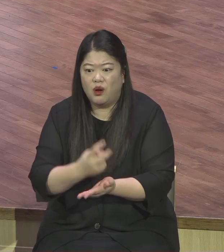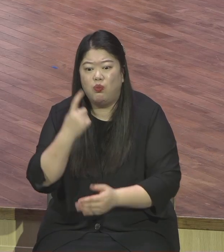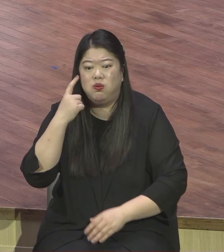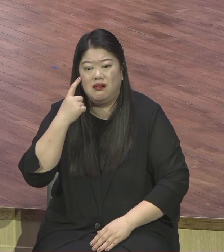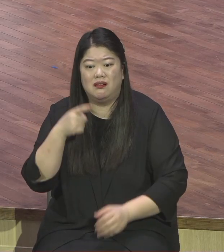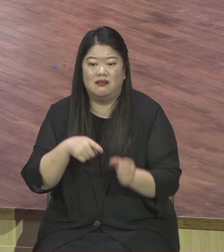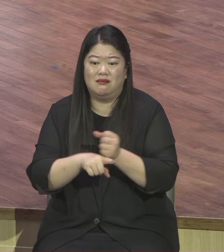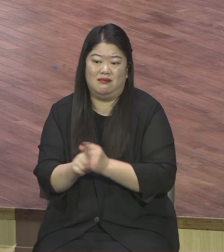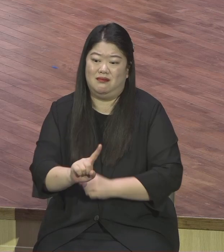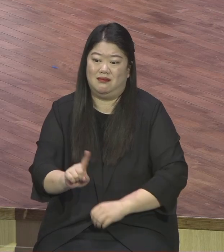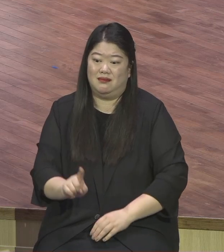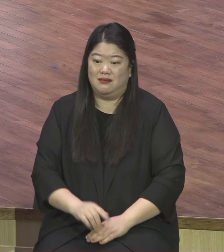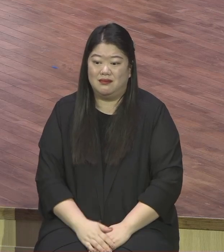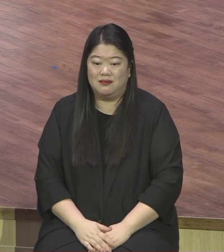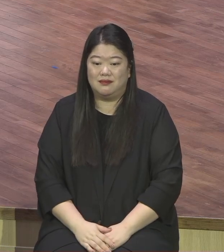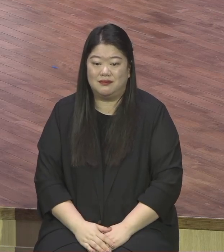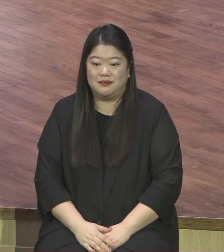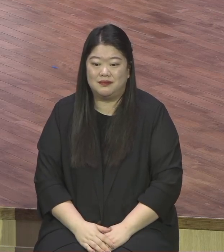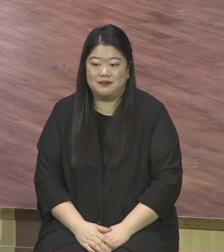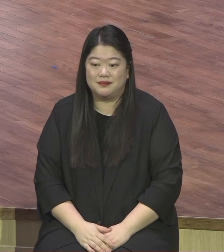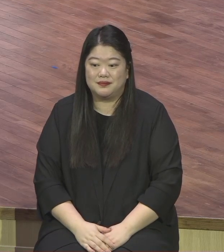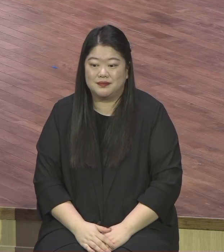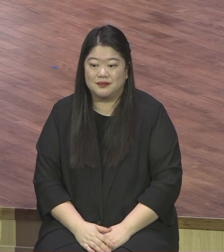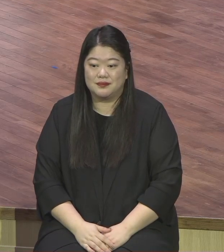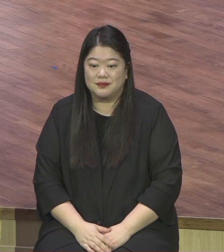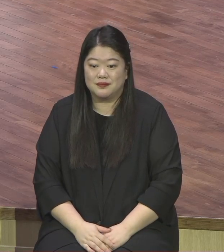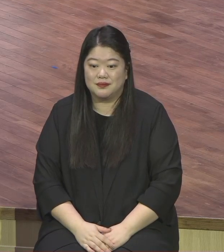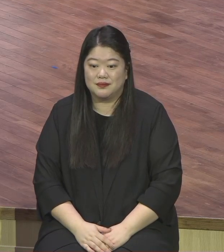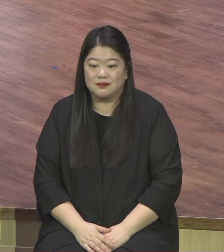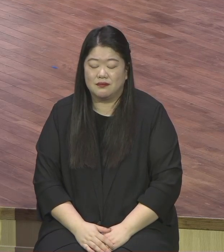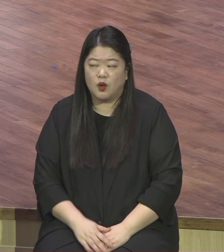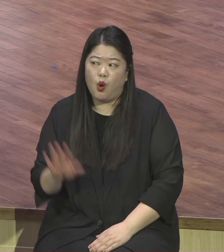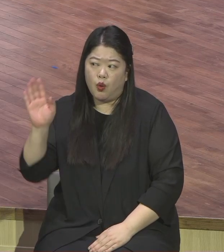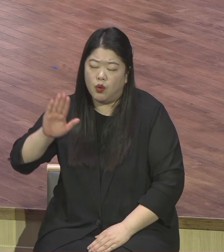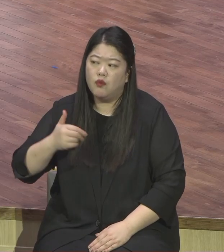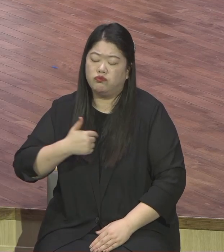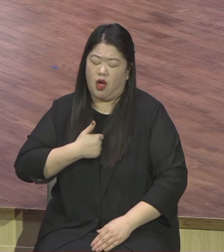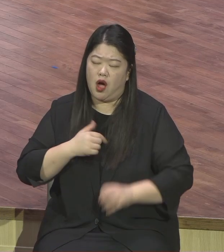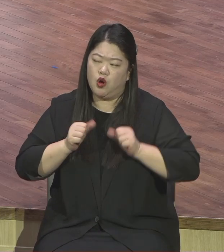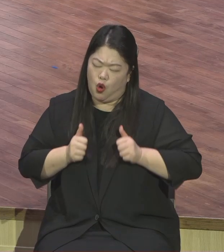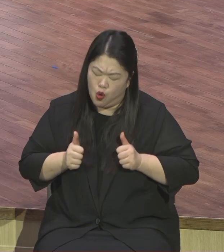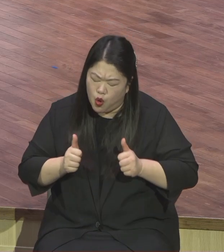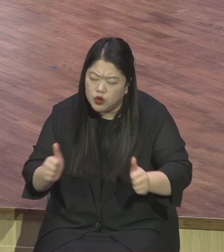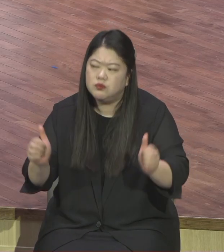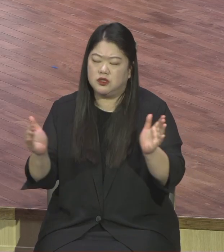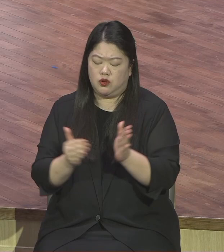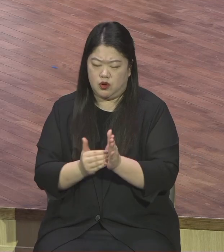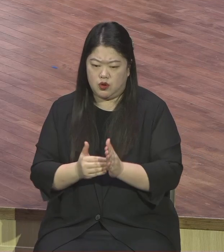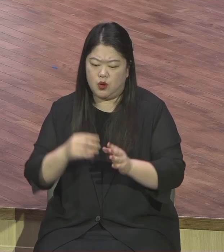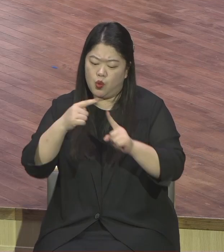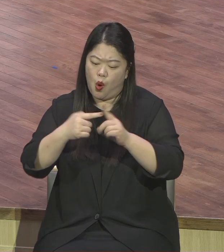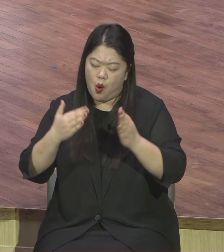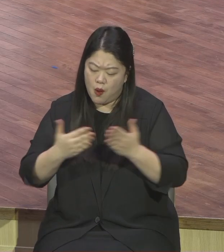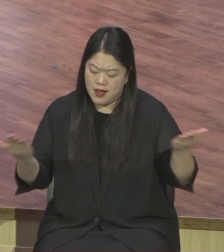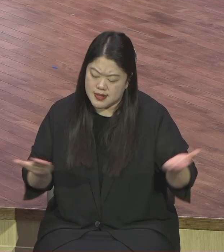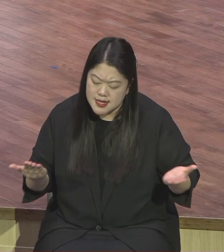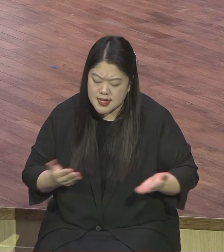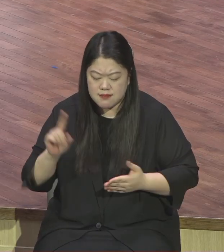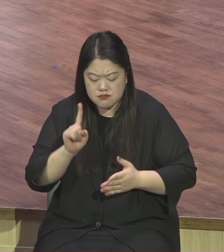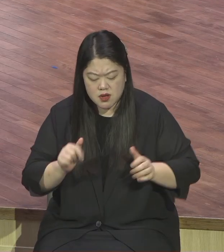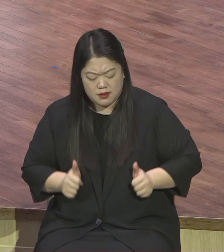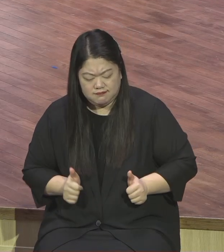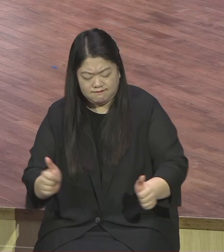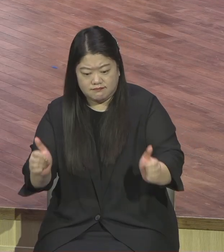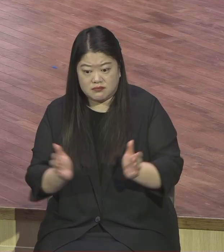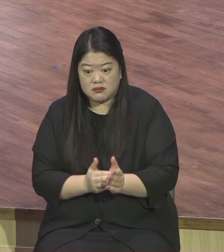그런데 뭐요? 삶의 방향을 잡지 못했어. 열심히 했는데 이 한이요 바울에게 영계